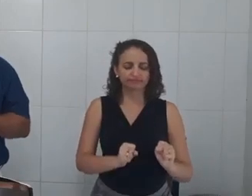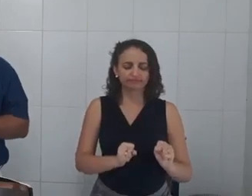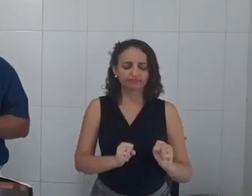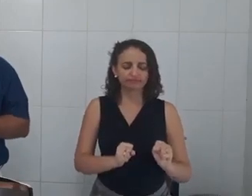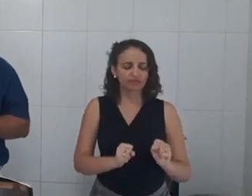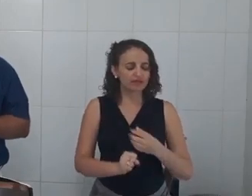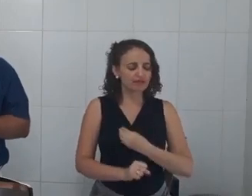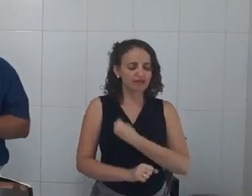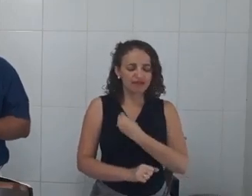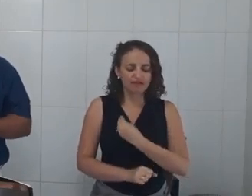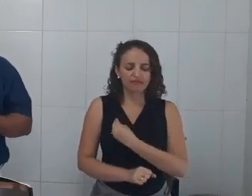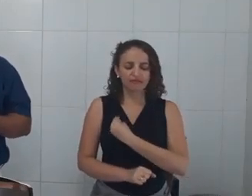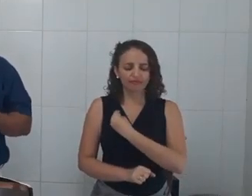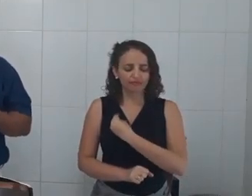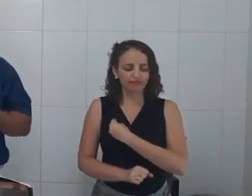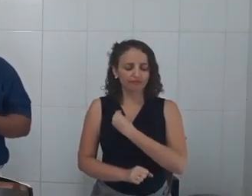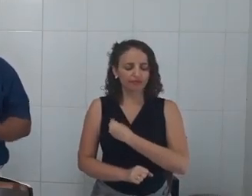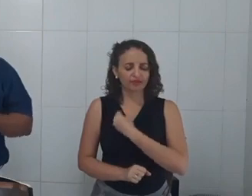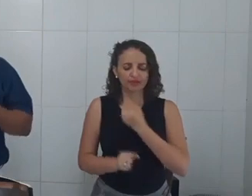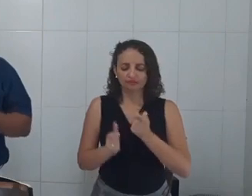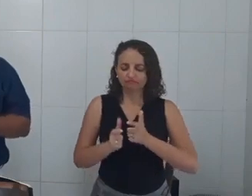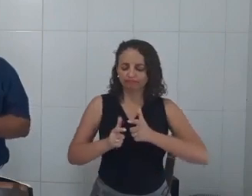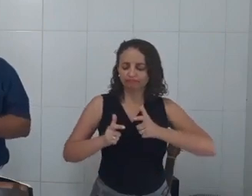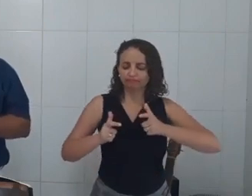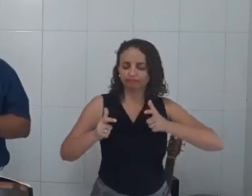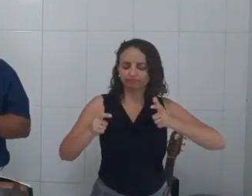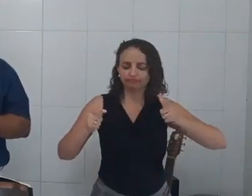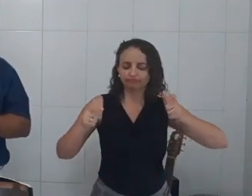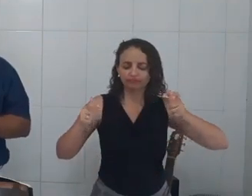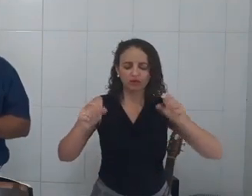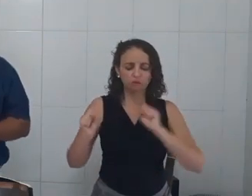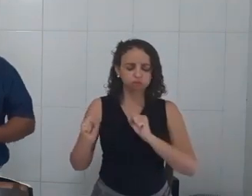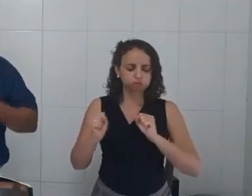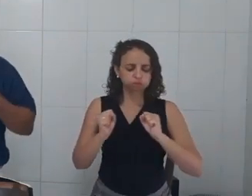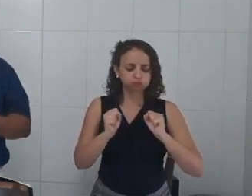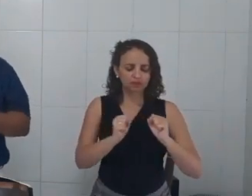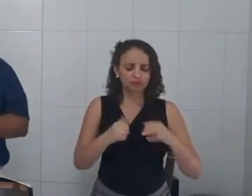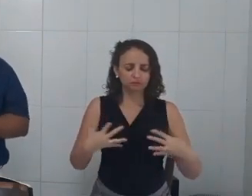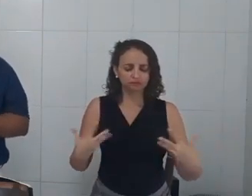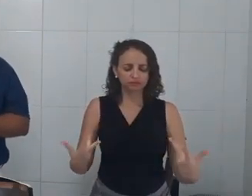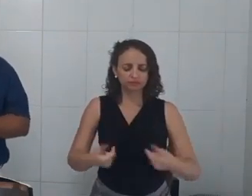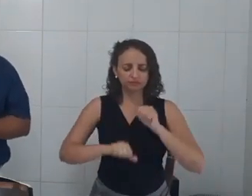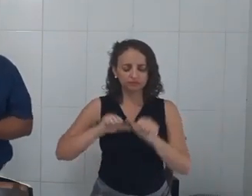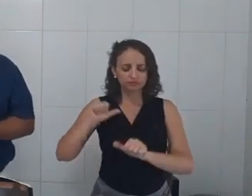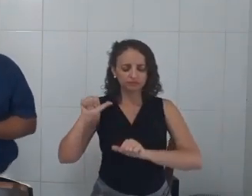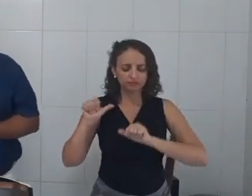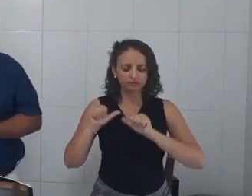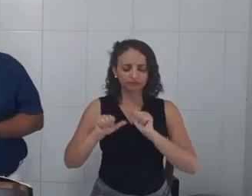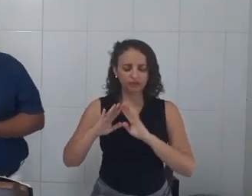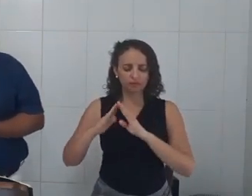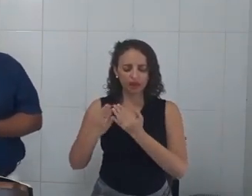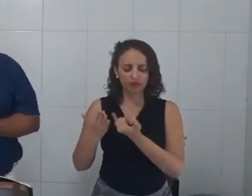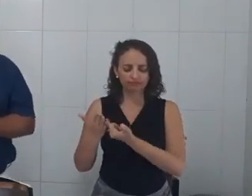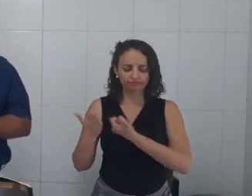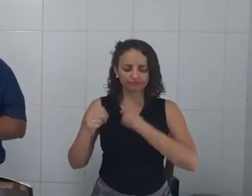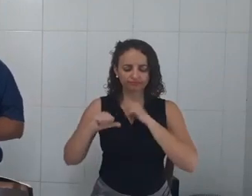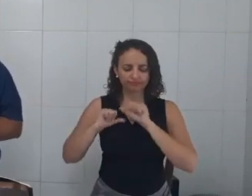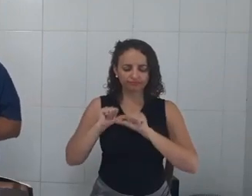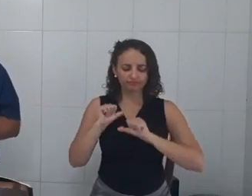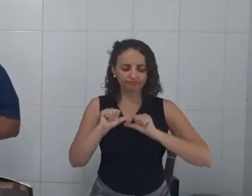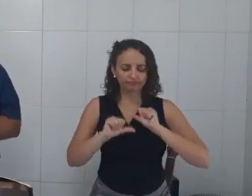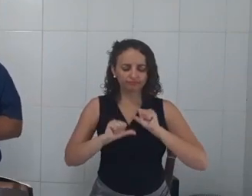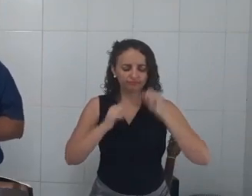ter uma vida, ó Pai, acrescentada, acrescida pelo poder do Senhor e transformado pela palavra do Senhor. Ó Pai,